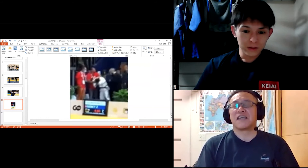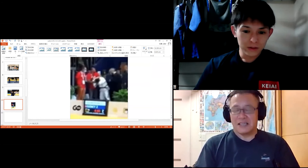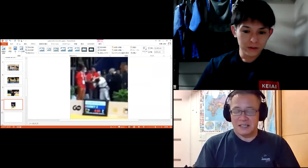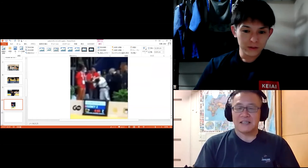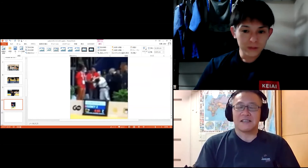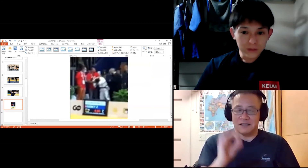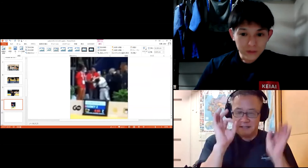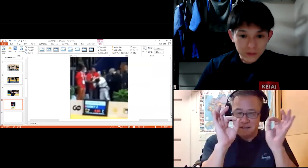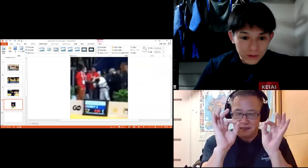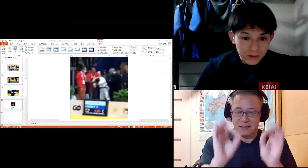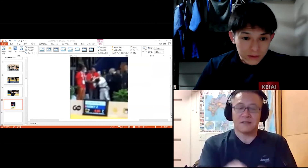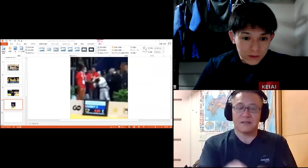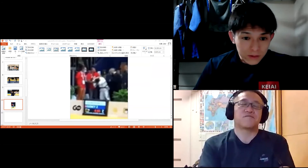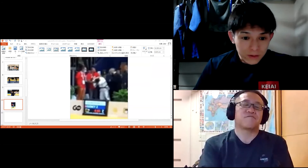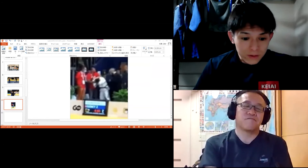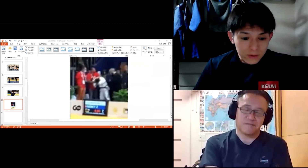ね。